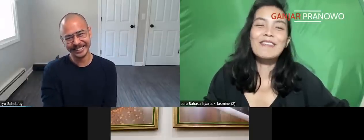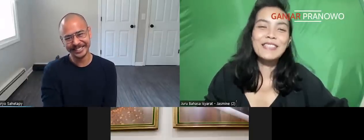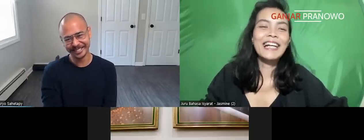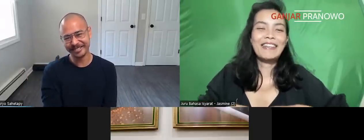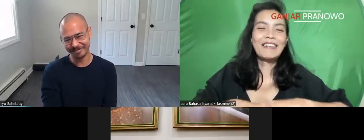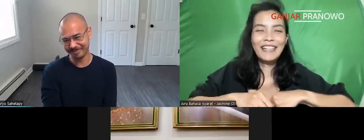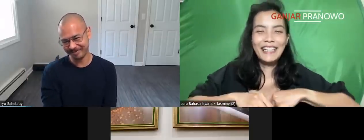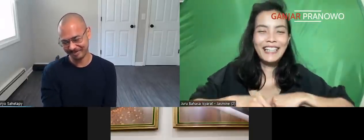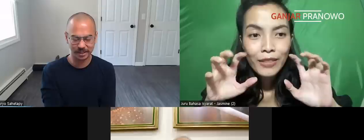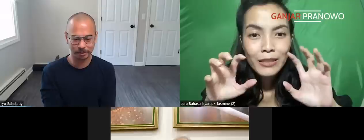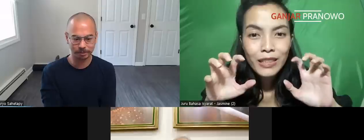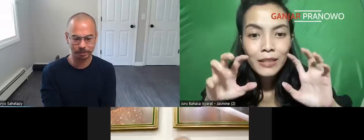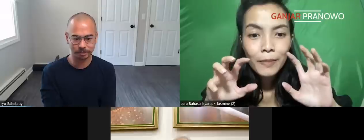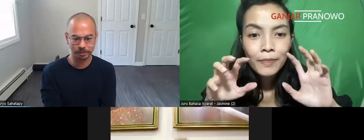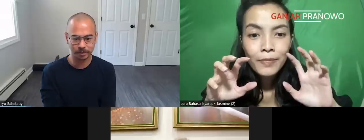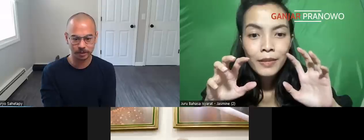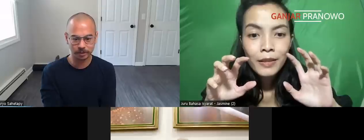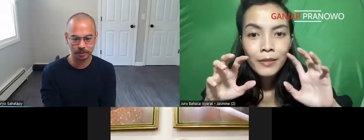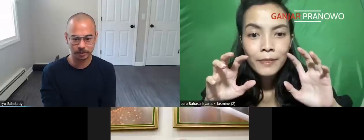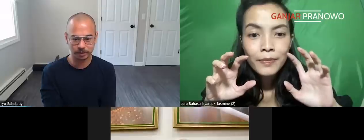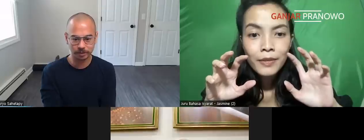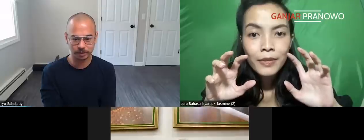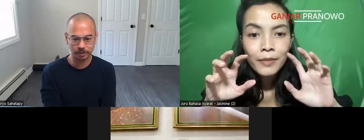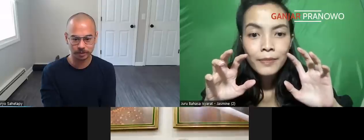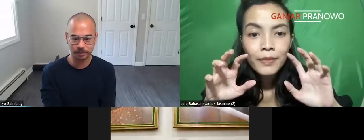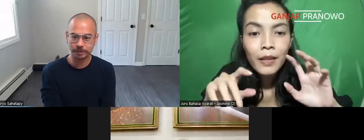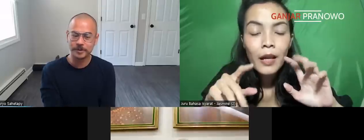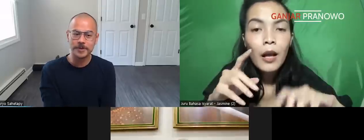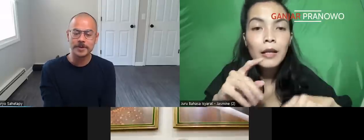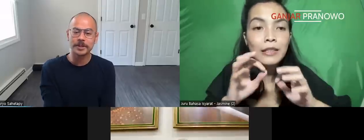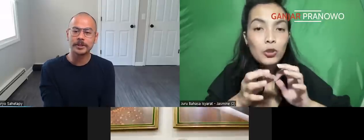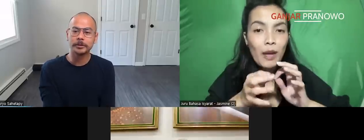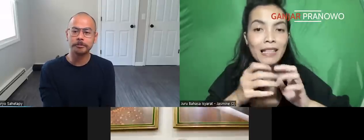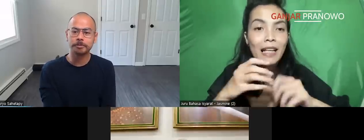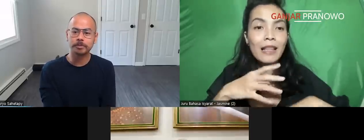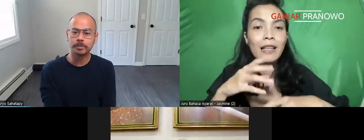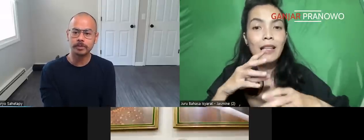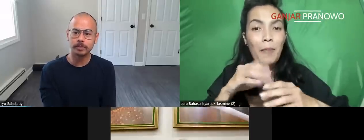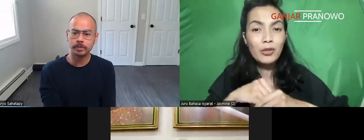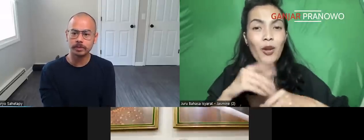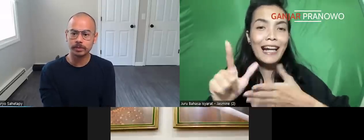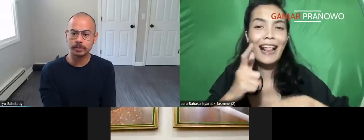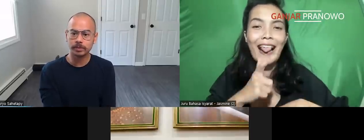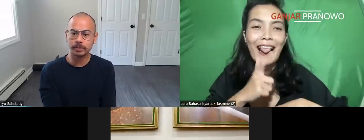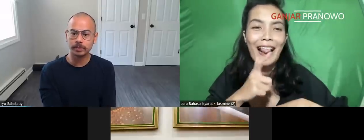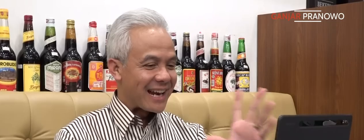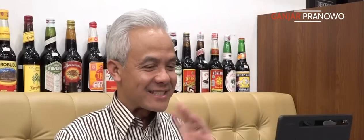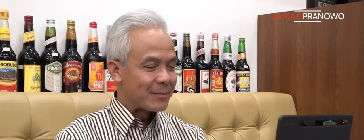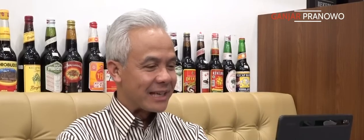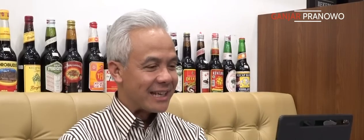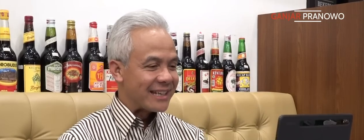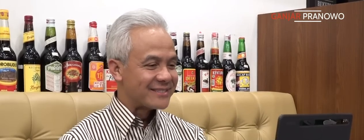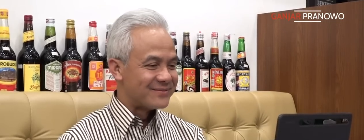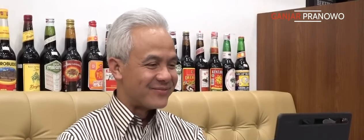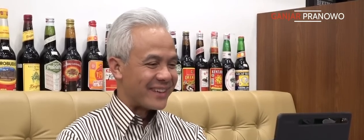saknya enggak bisa gitu jadi juru bahasanya ini menurut penilaian Surya itu termasuk lancar atau setengah lancar kalau kamu menilai yang